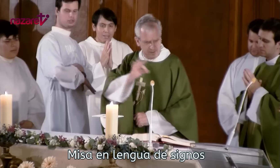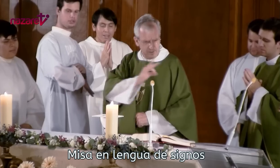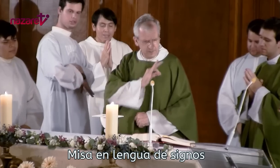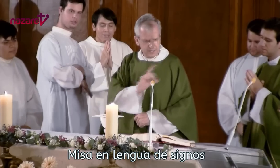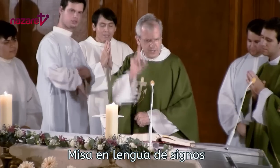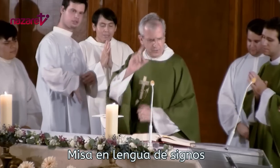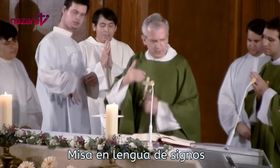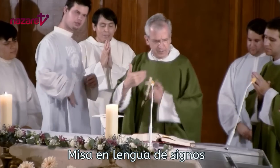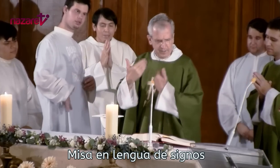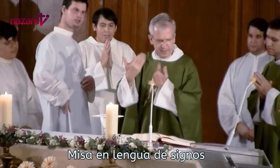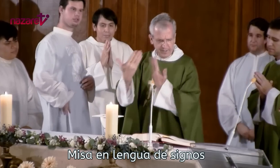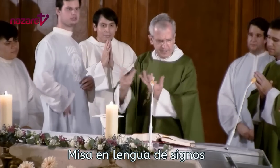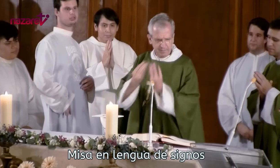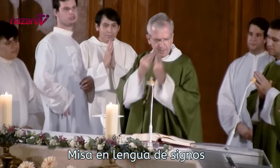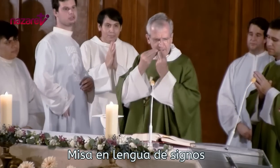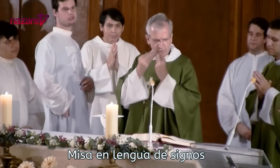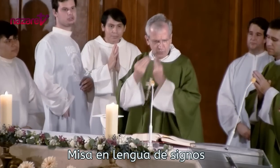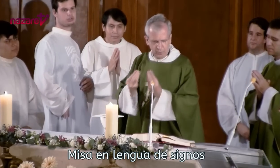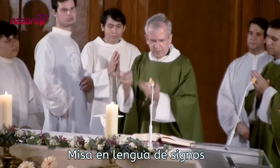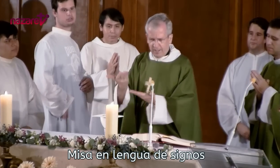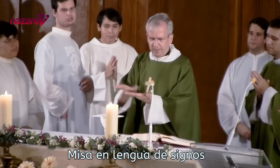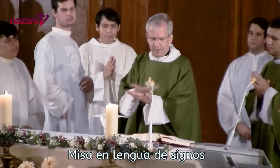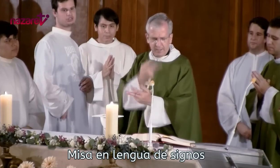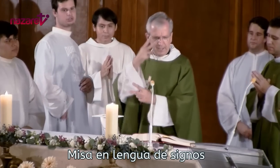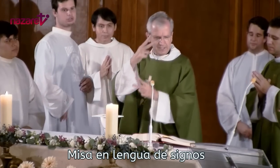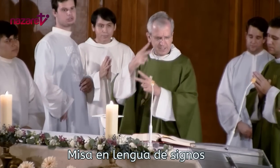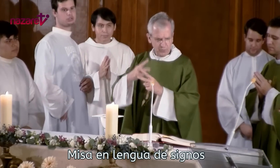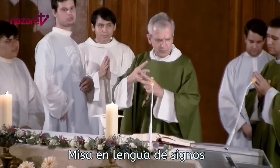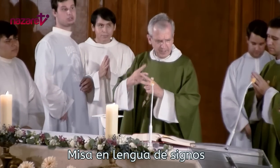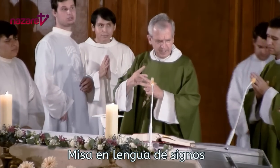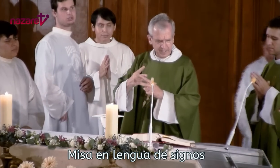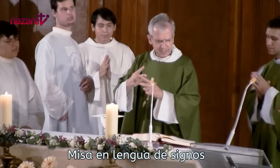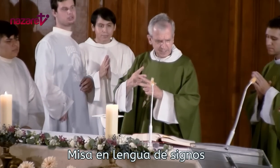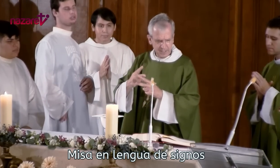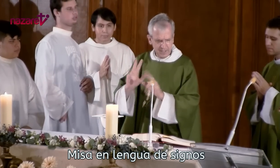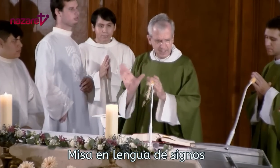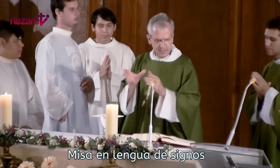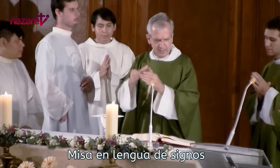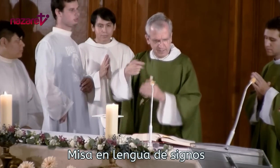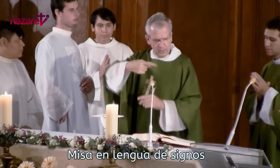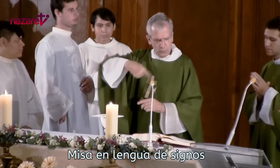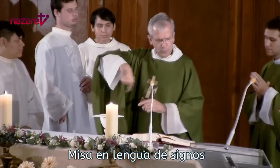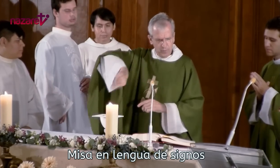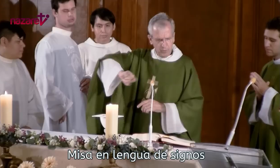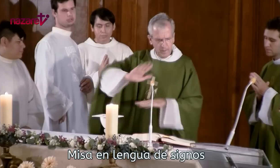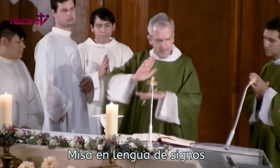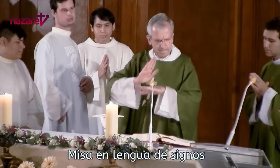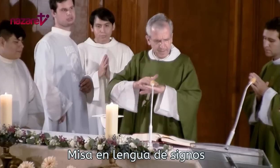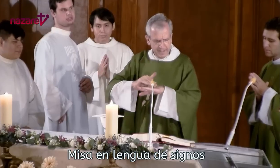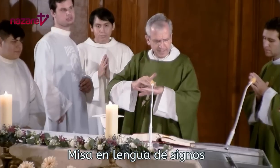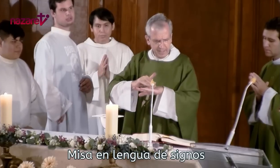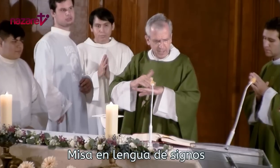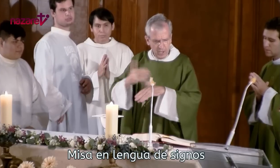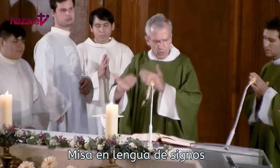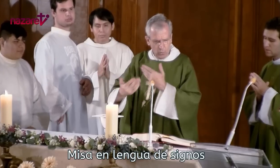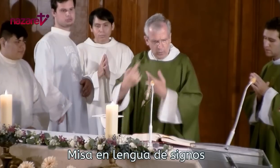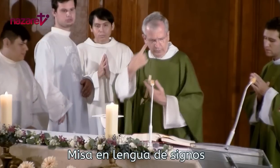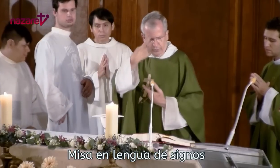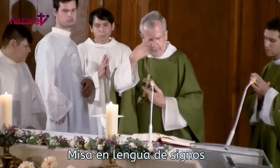alabanza. Señor, recibe en tu bondad estas ofrendas de tu pueblo, para que cuanto